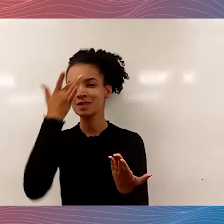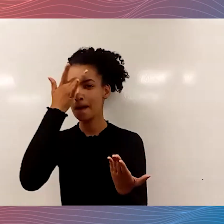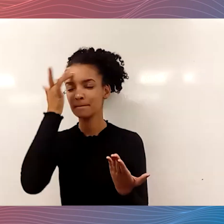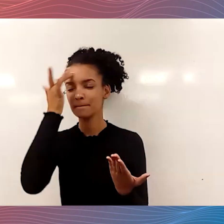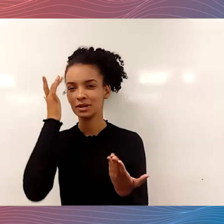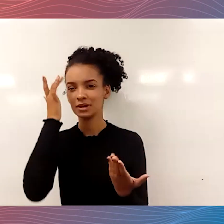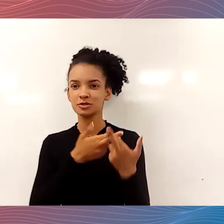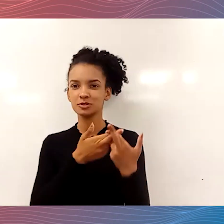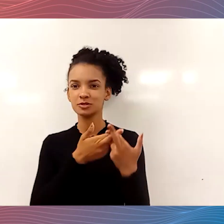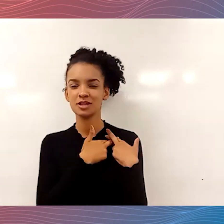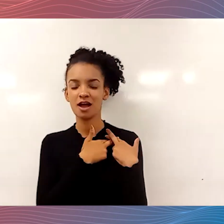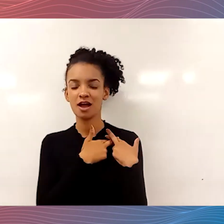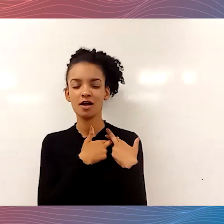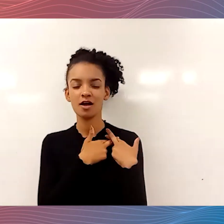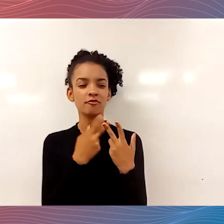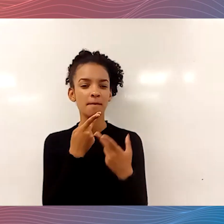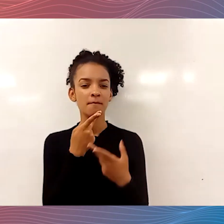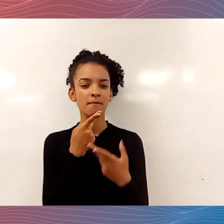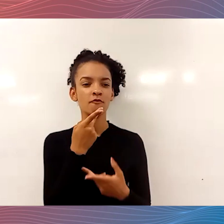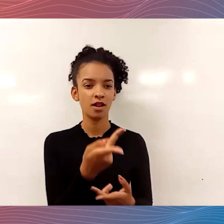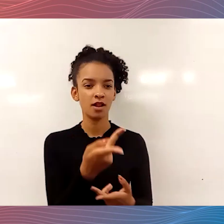também?